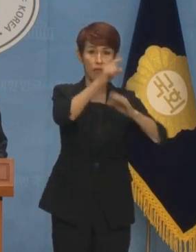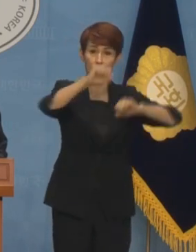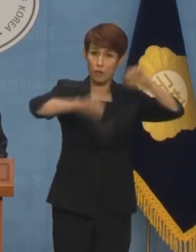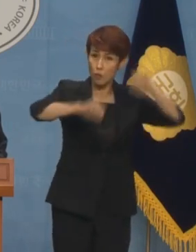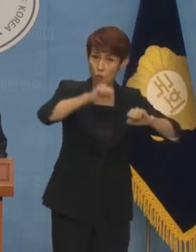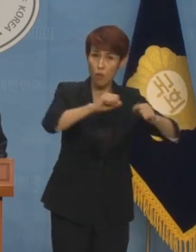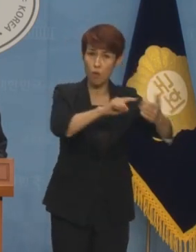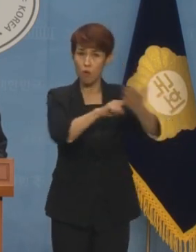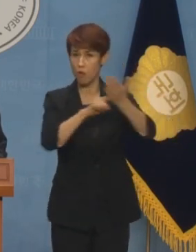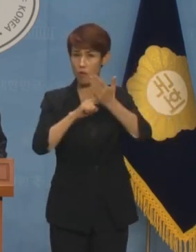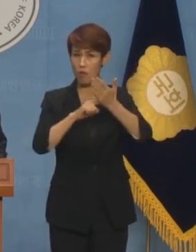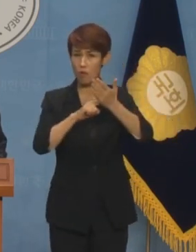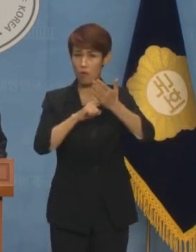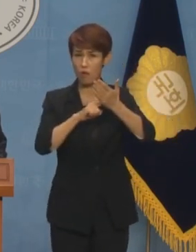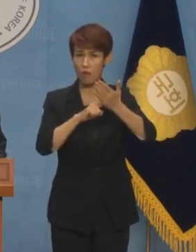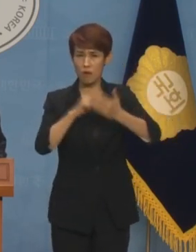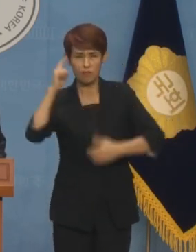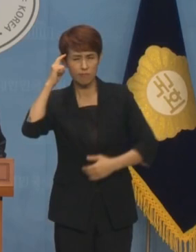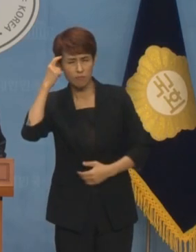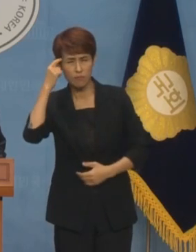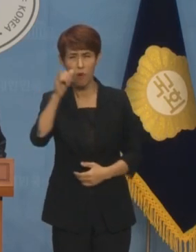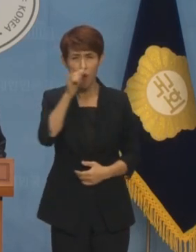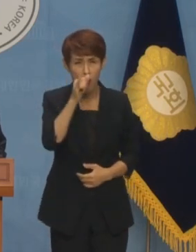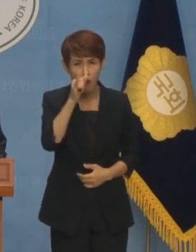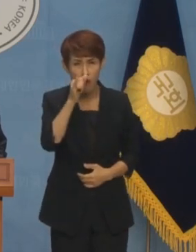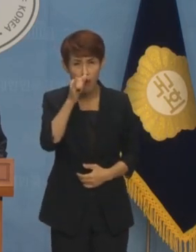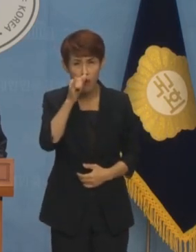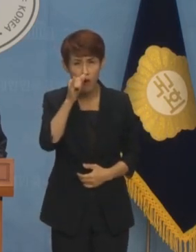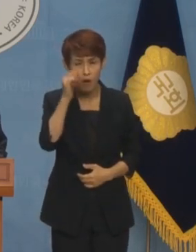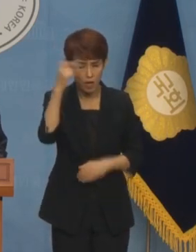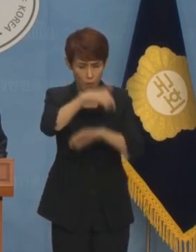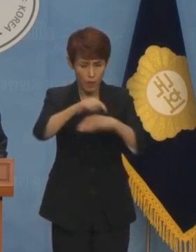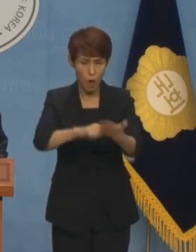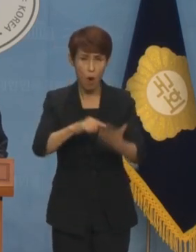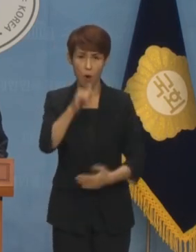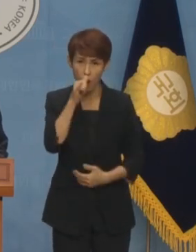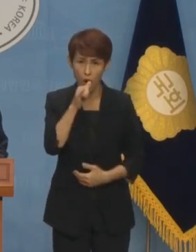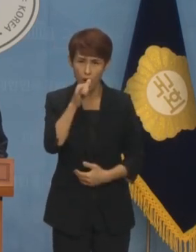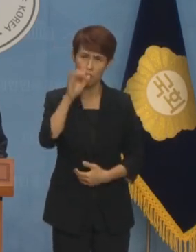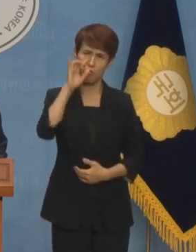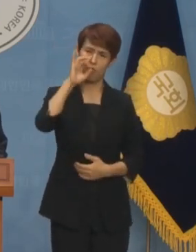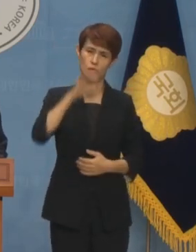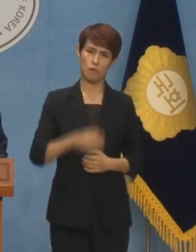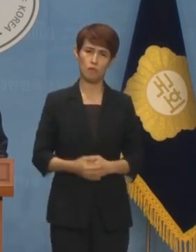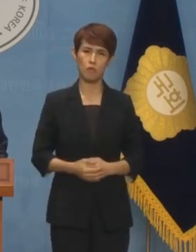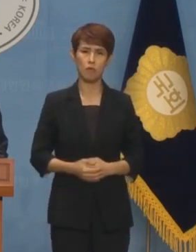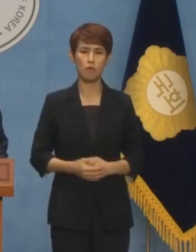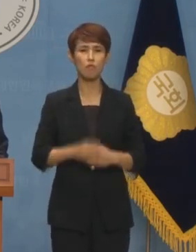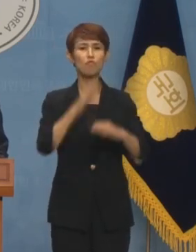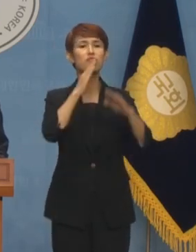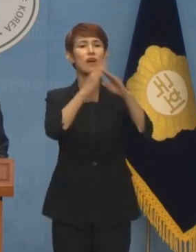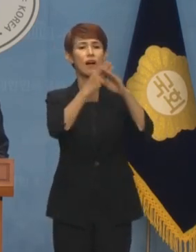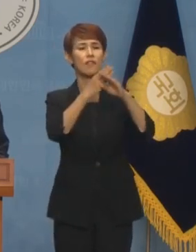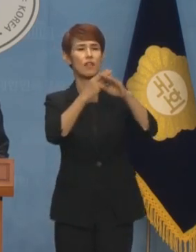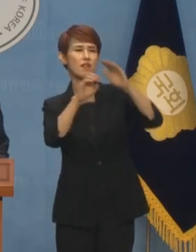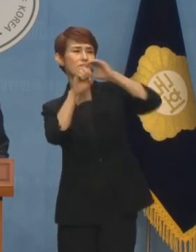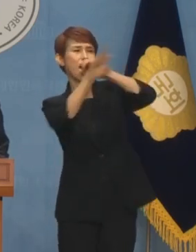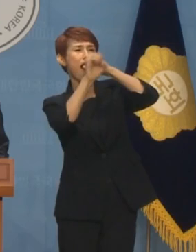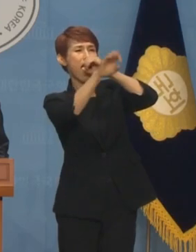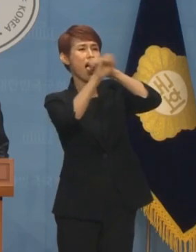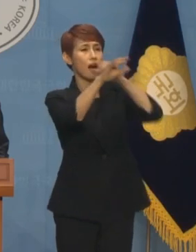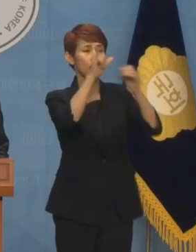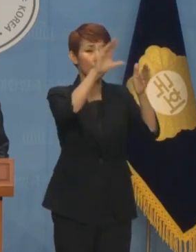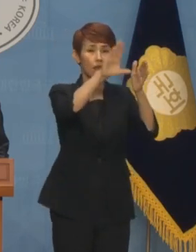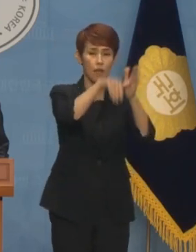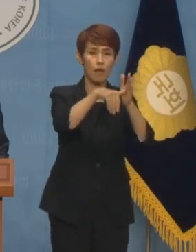행동으로 나올 것인지 충분히 예상한 계획 보고서가 있는가? 대북 확성기 방송 재개 시